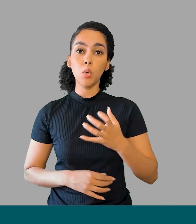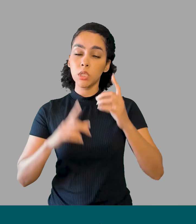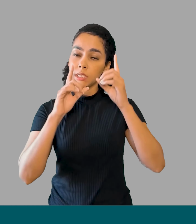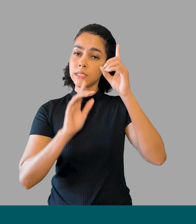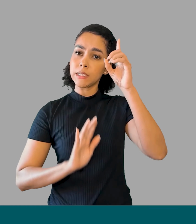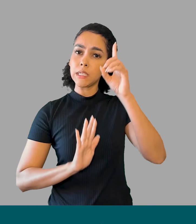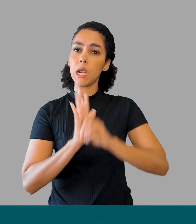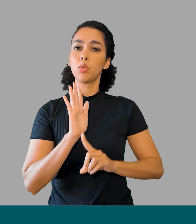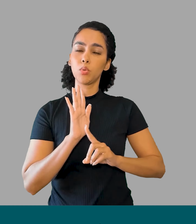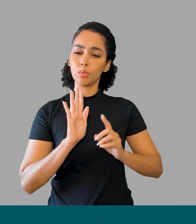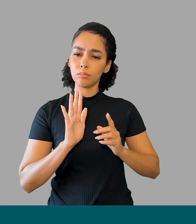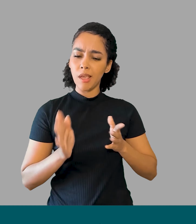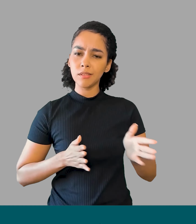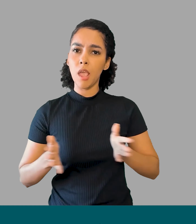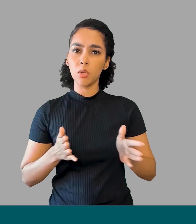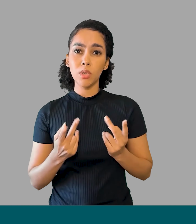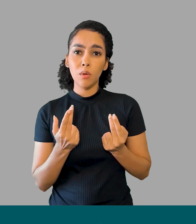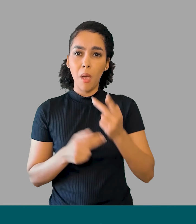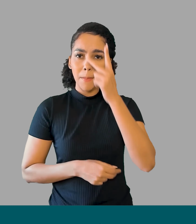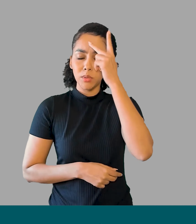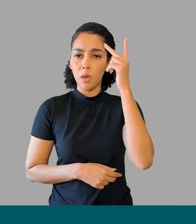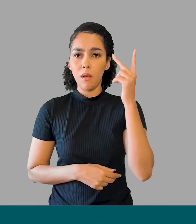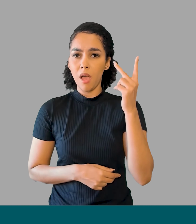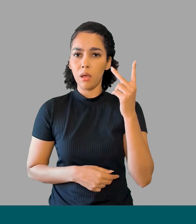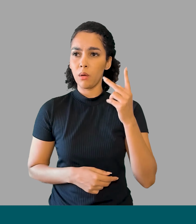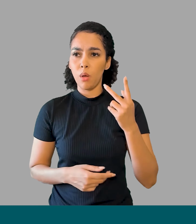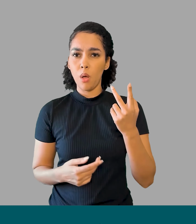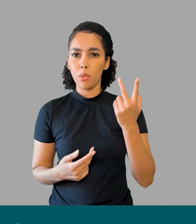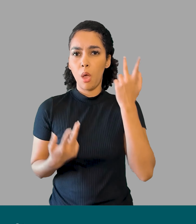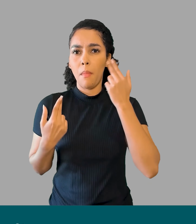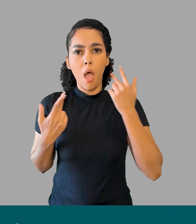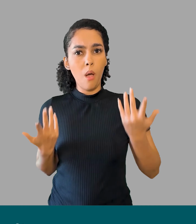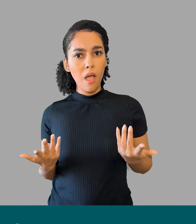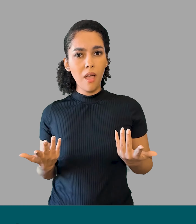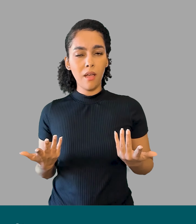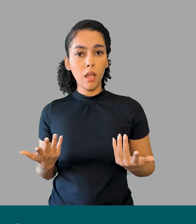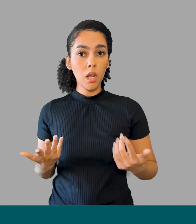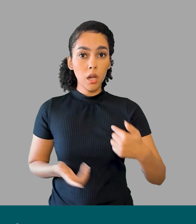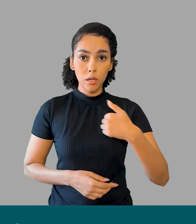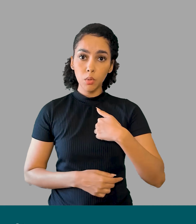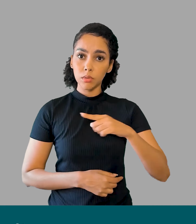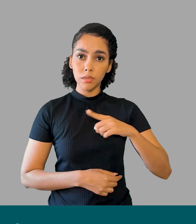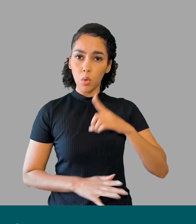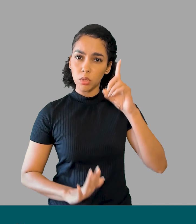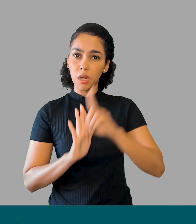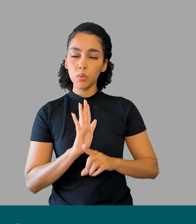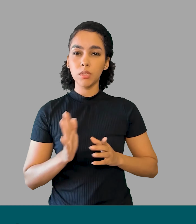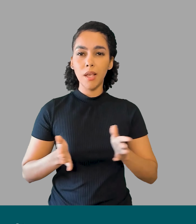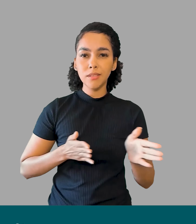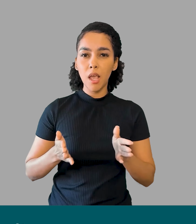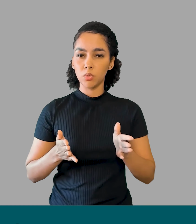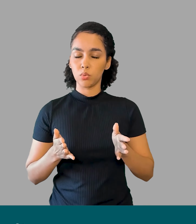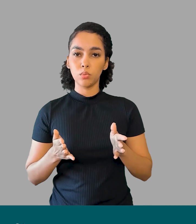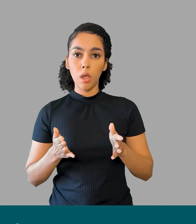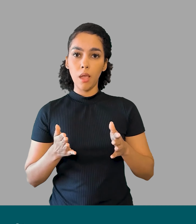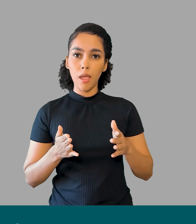direito de acesso que uma pessoa normal tem. E para mim, ter o mesmo direito de acesso ao